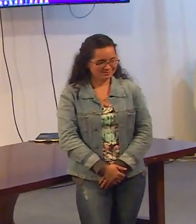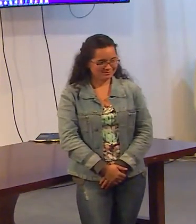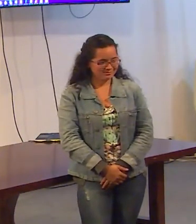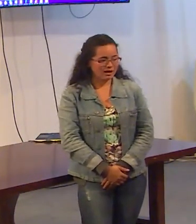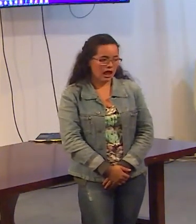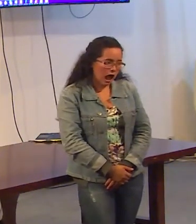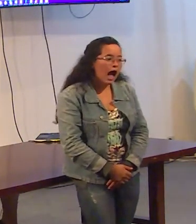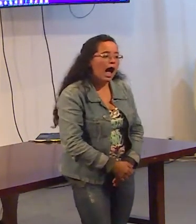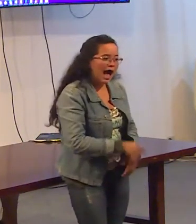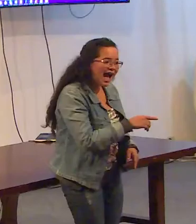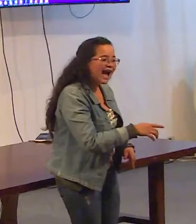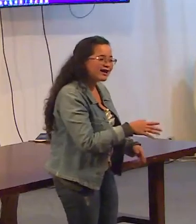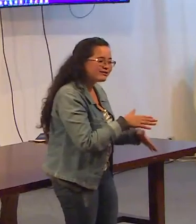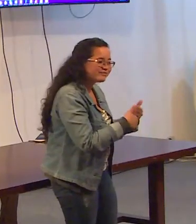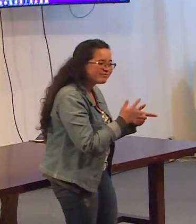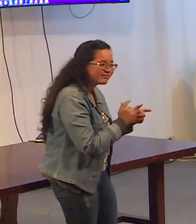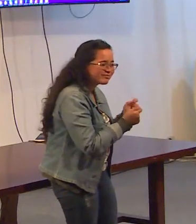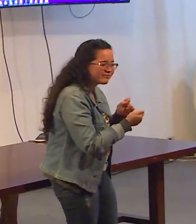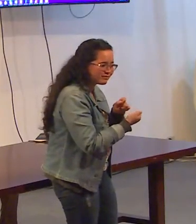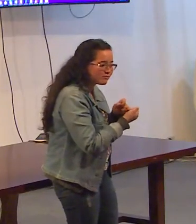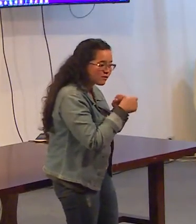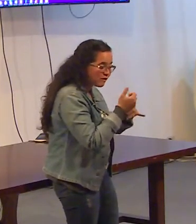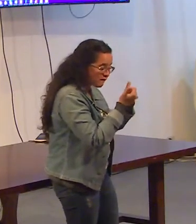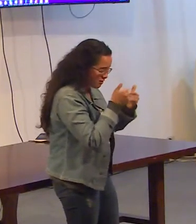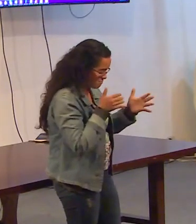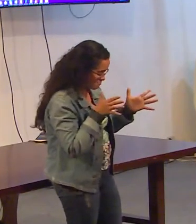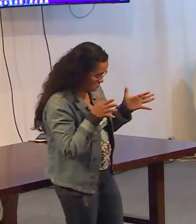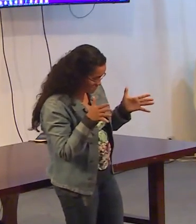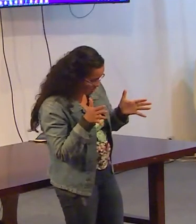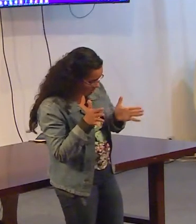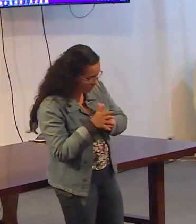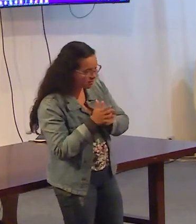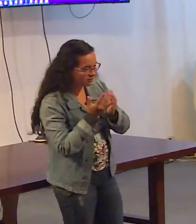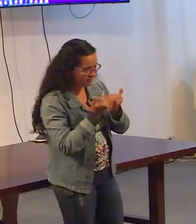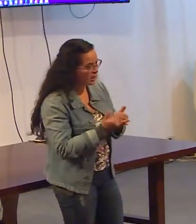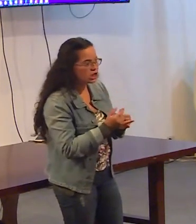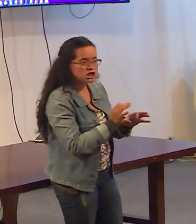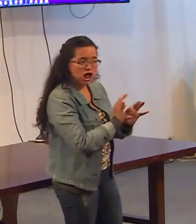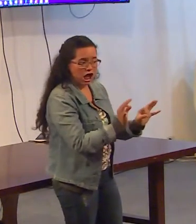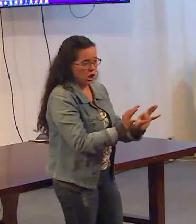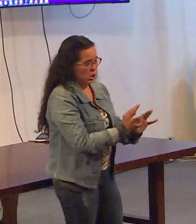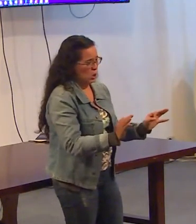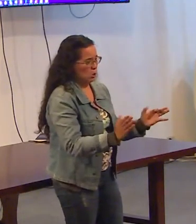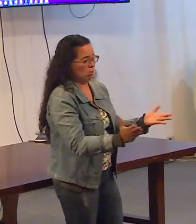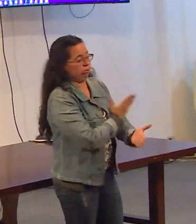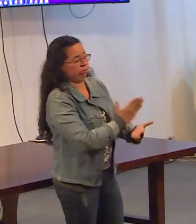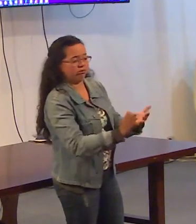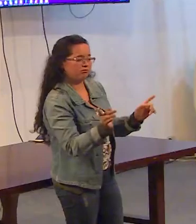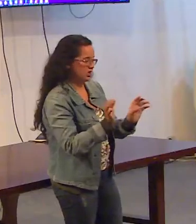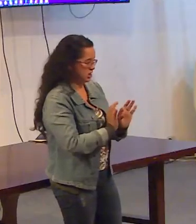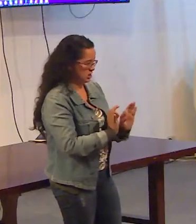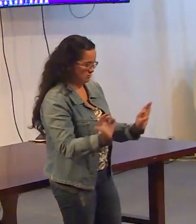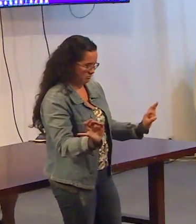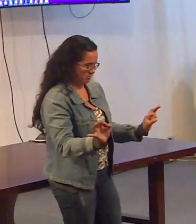también pudimos ver esa transformación en donde ya no había ese sesgamiento de población, sino